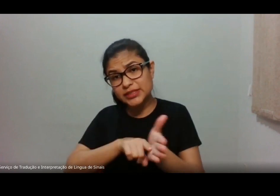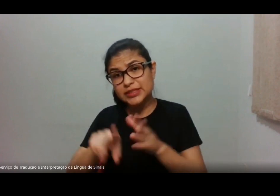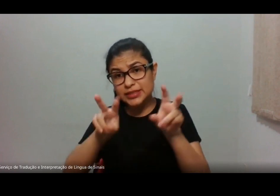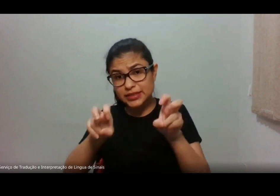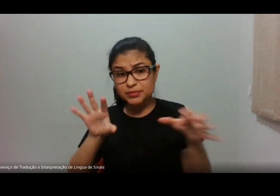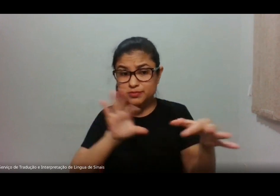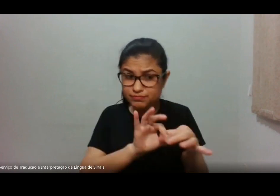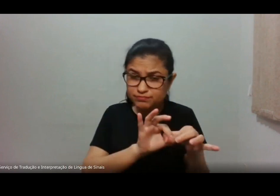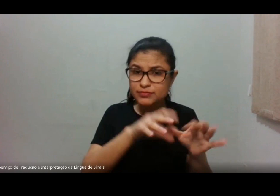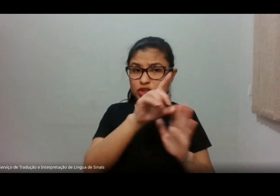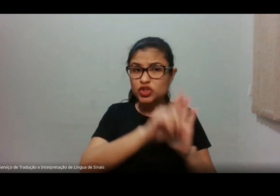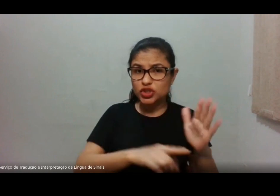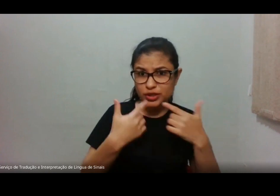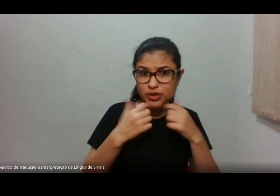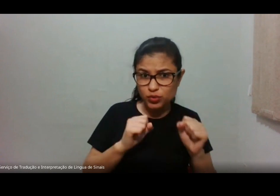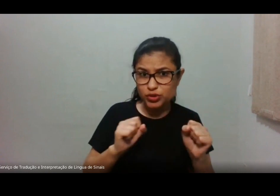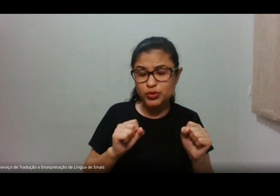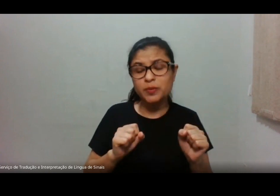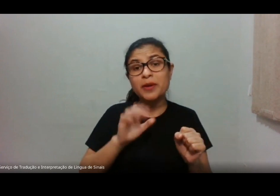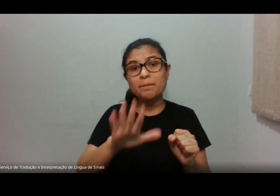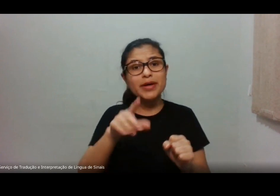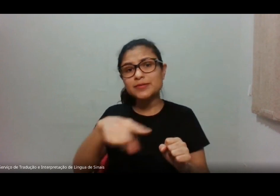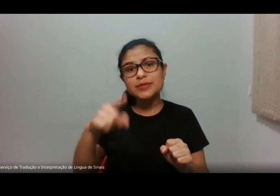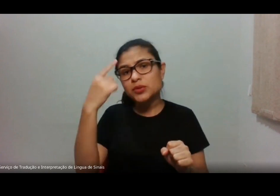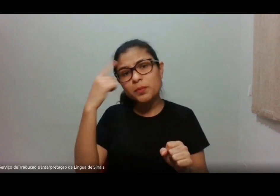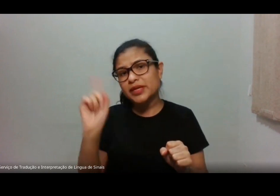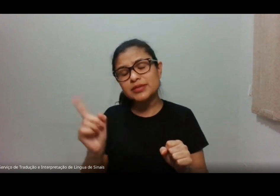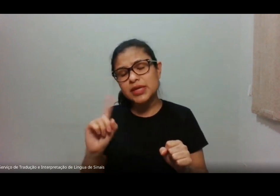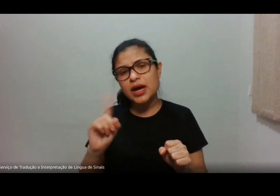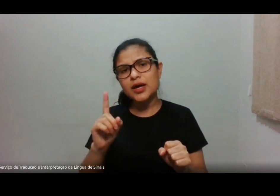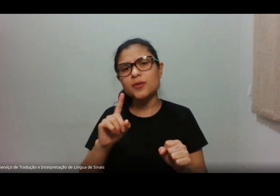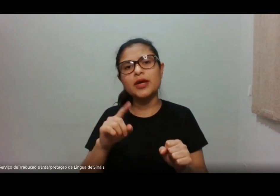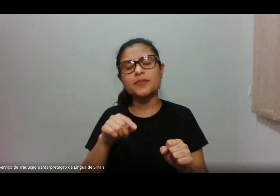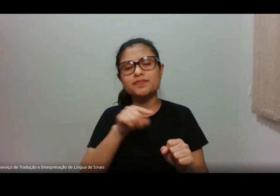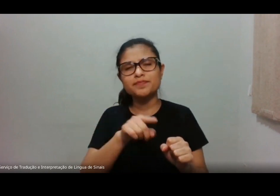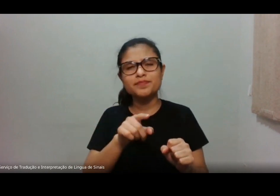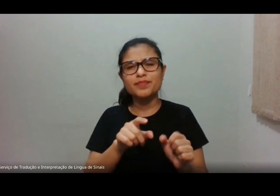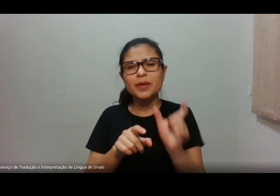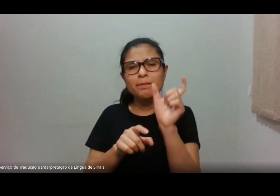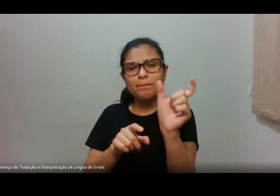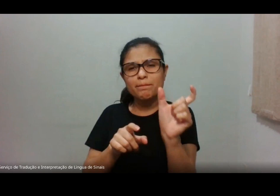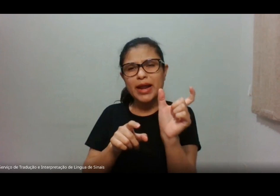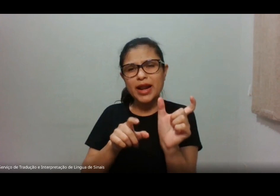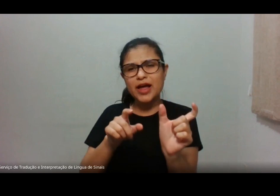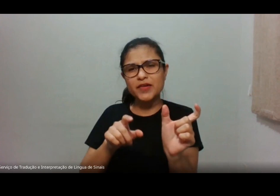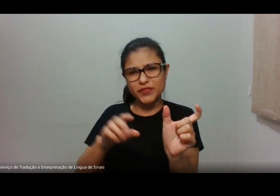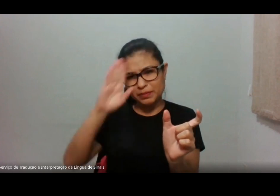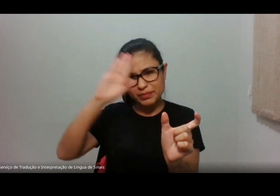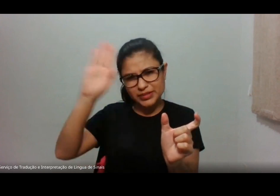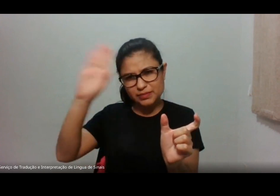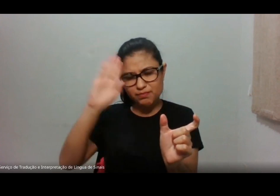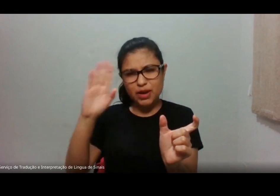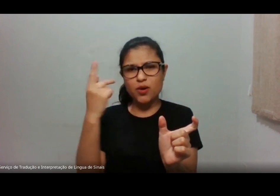com direitos linguísticos, mas nunca nem pensaram em relacionar isso ou indexar os trabalhos de vocês nas